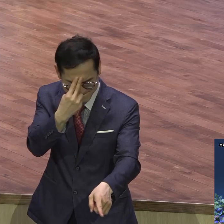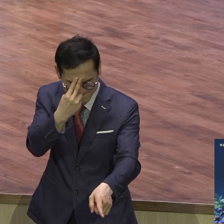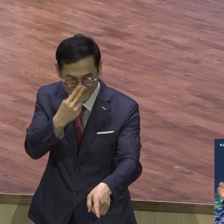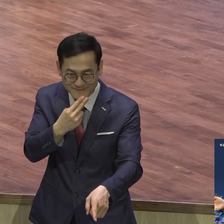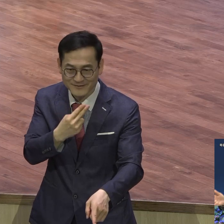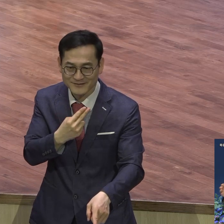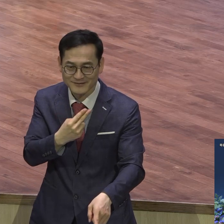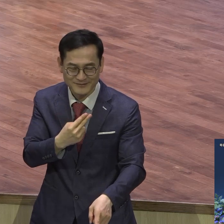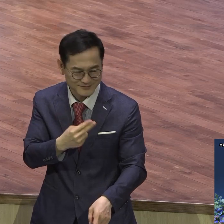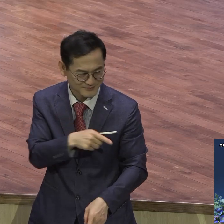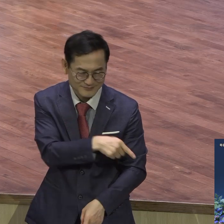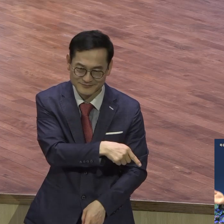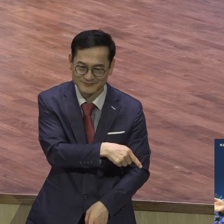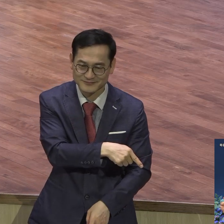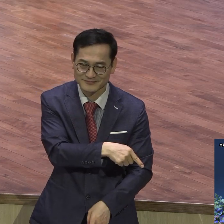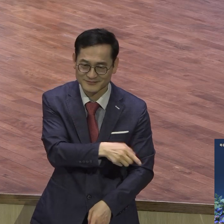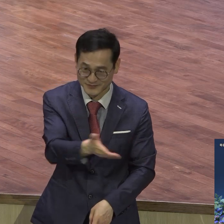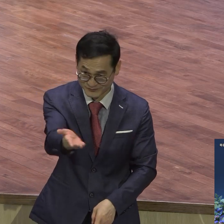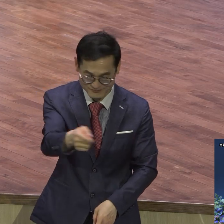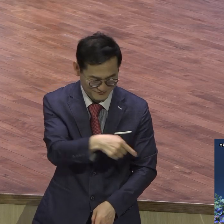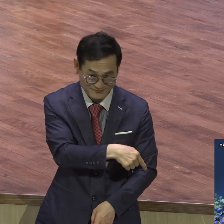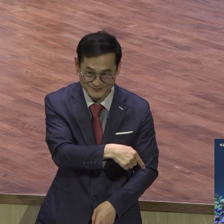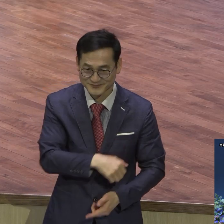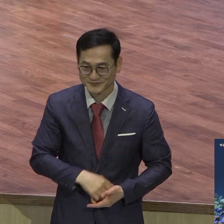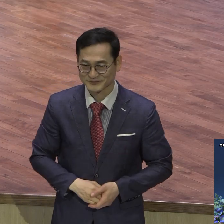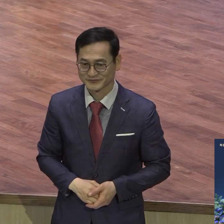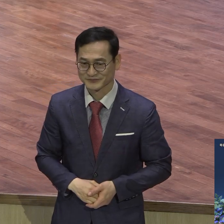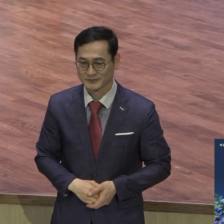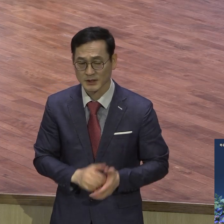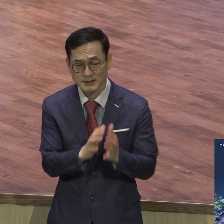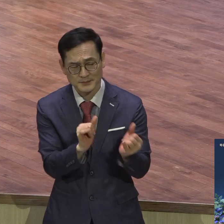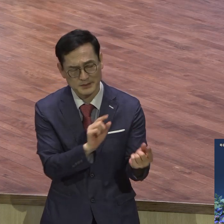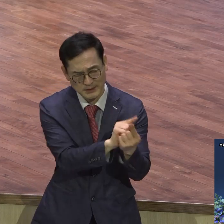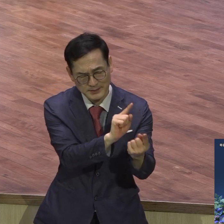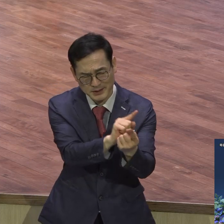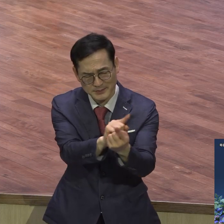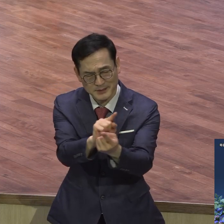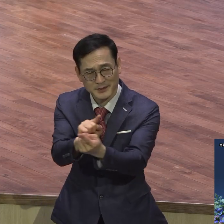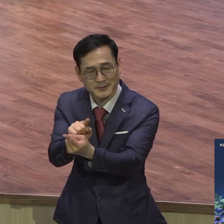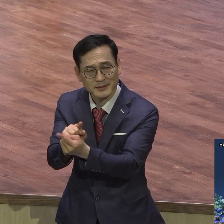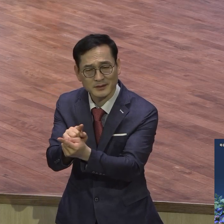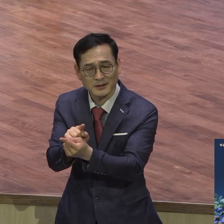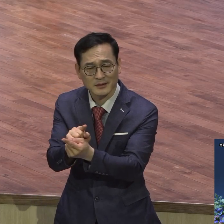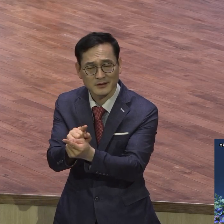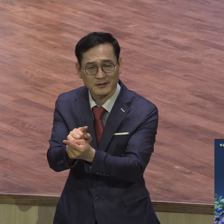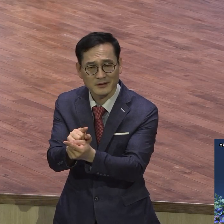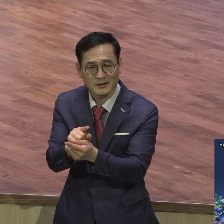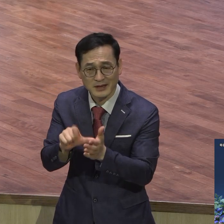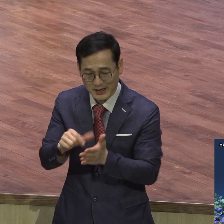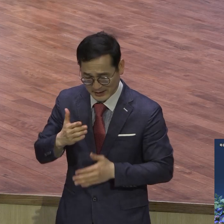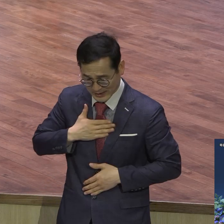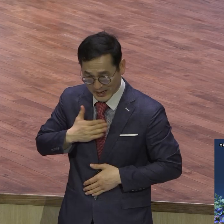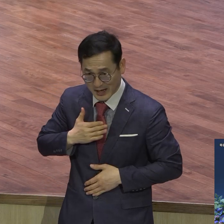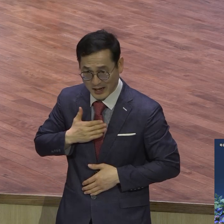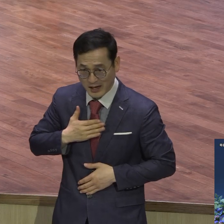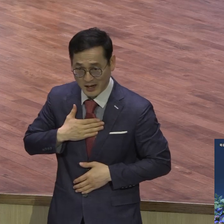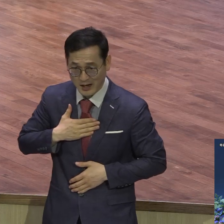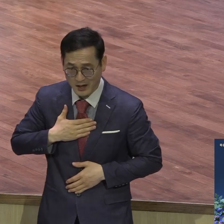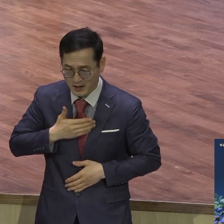사업장에서나 가족 친척이나 친구들이나 여러분의 만남을 통해서 여러분의 한 사람이 너무